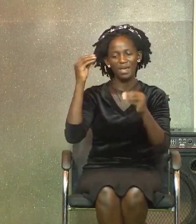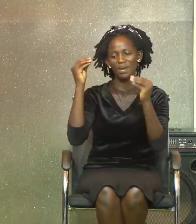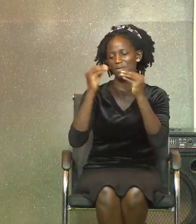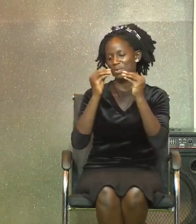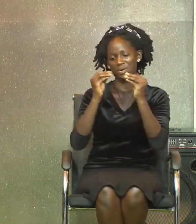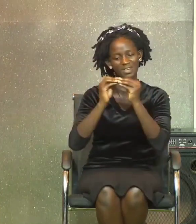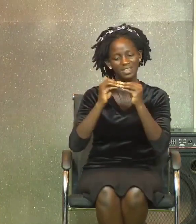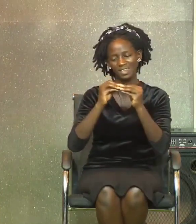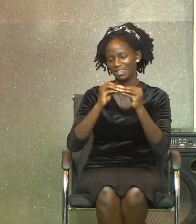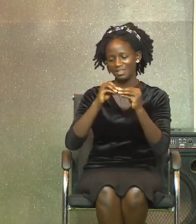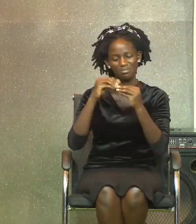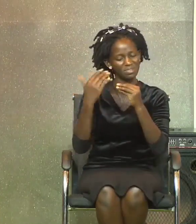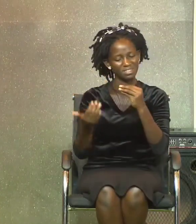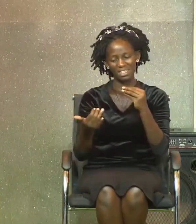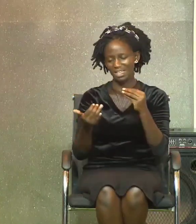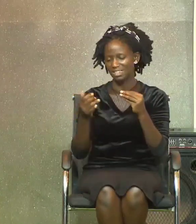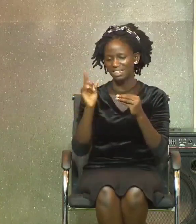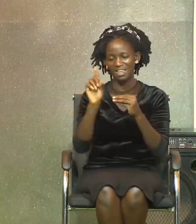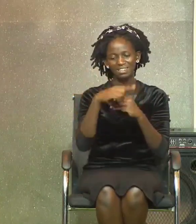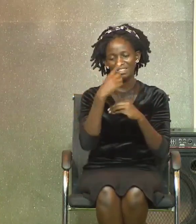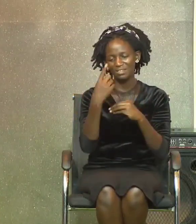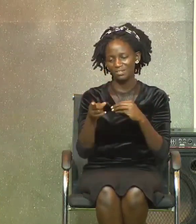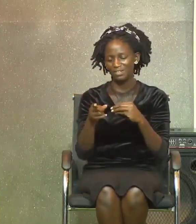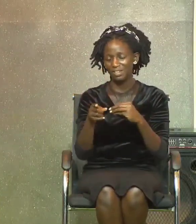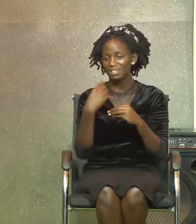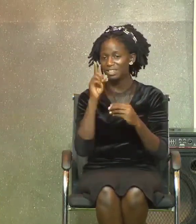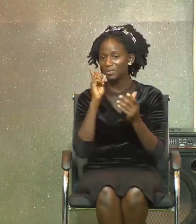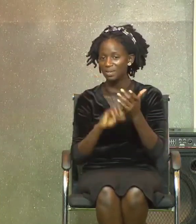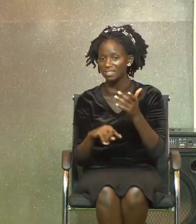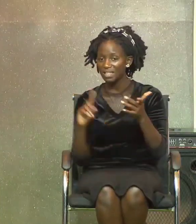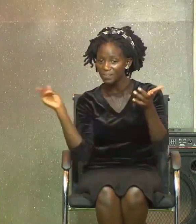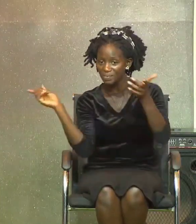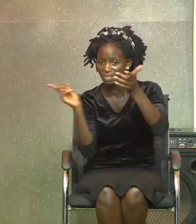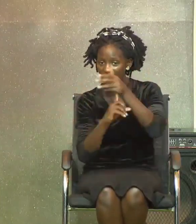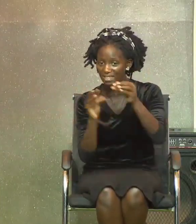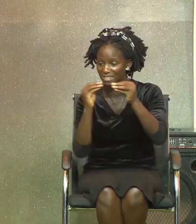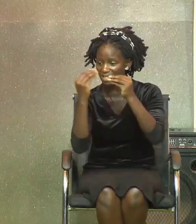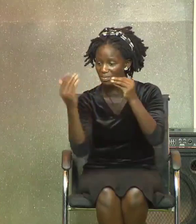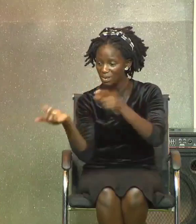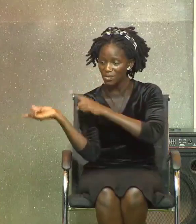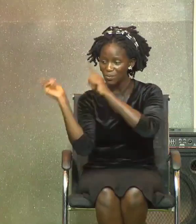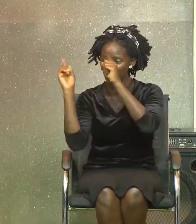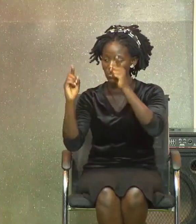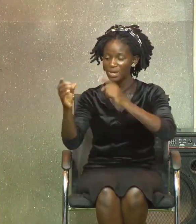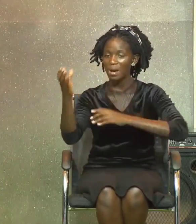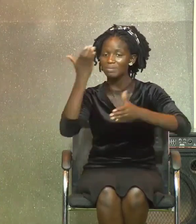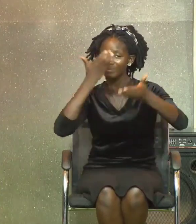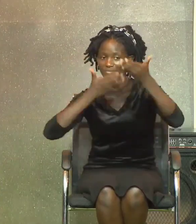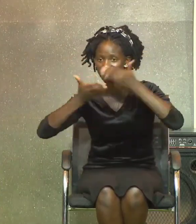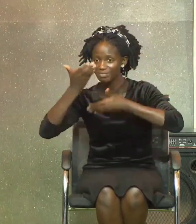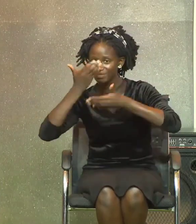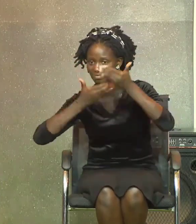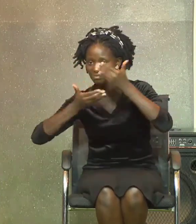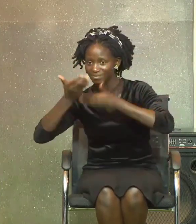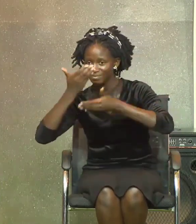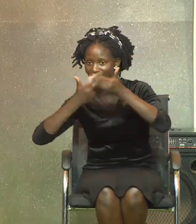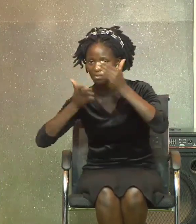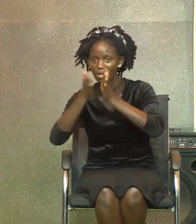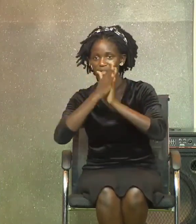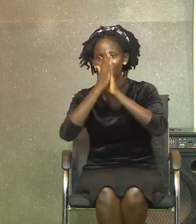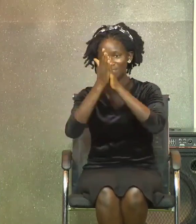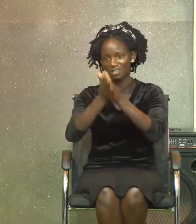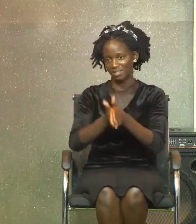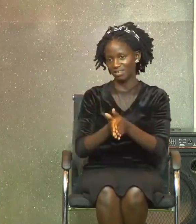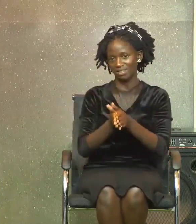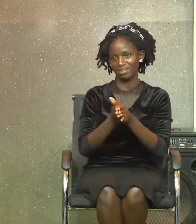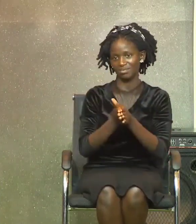era omugamba funa engeri gy'omumpitira twogeremu. Tumanye okwogera ne twezza obujja mu nsonga